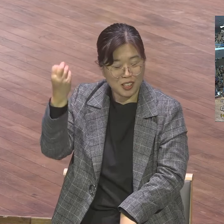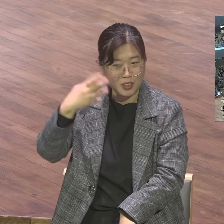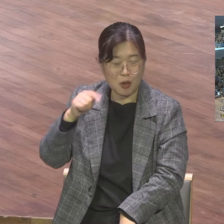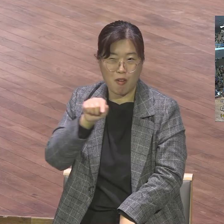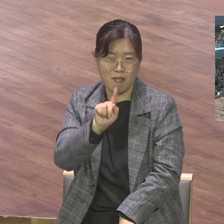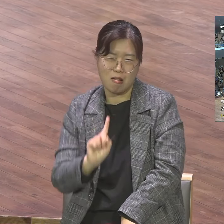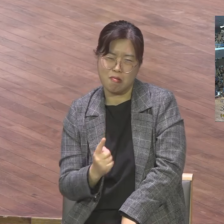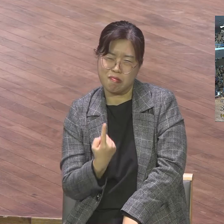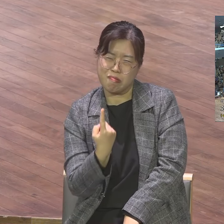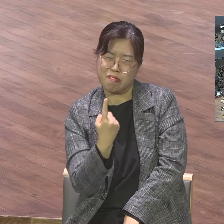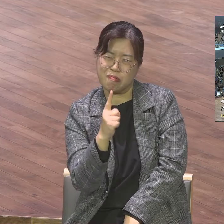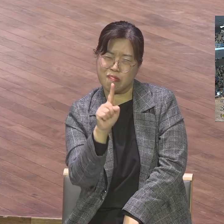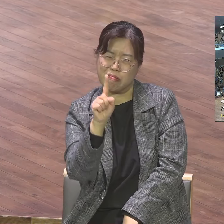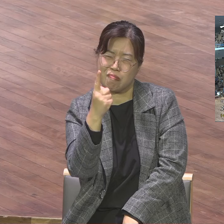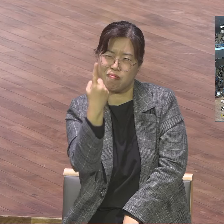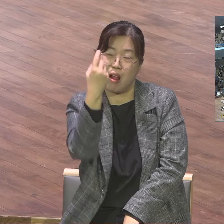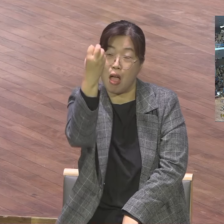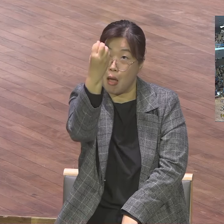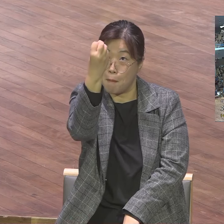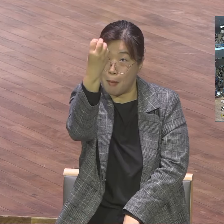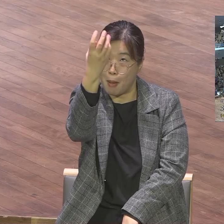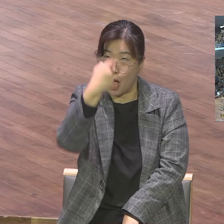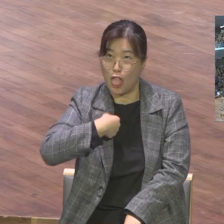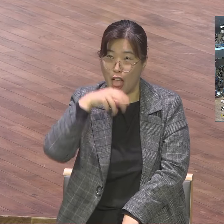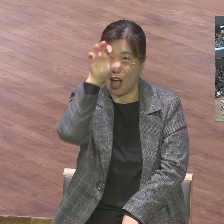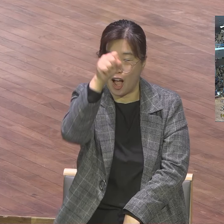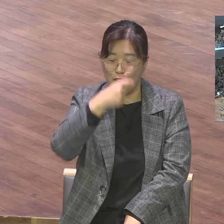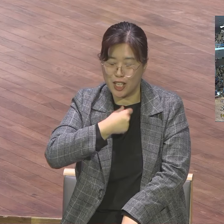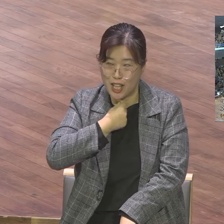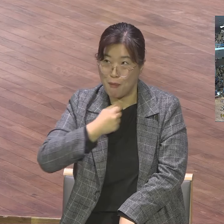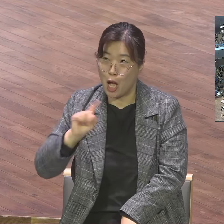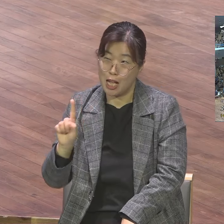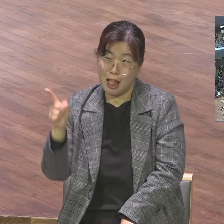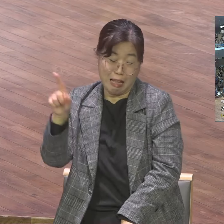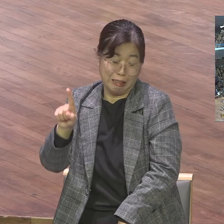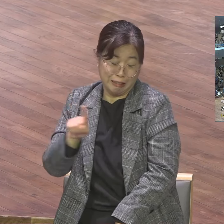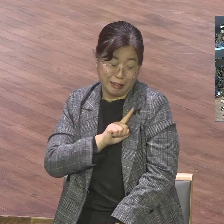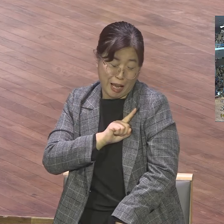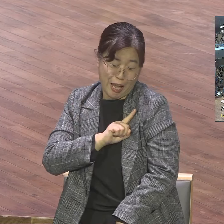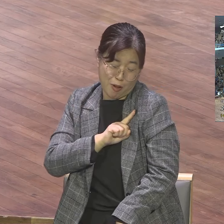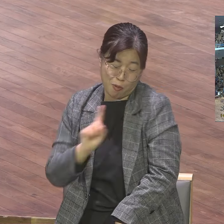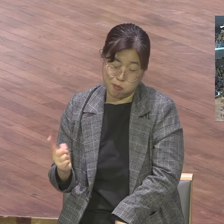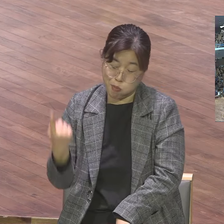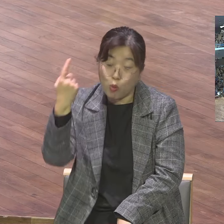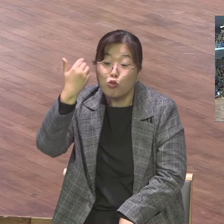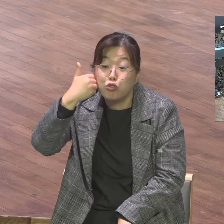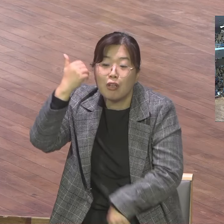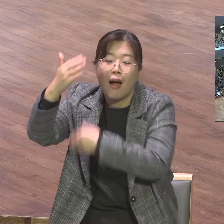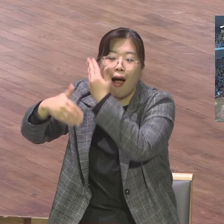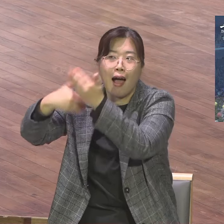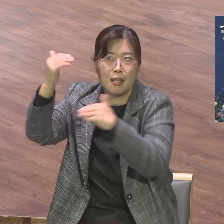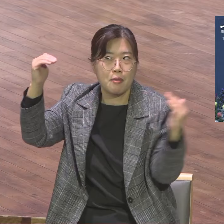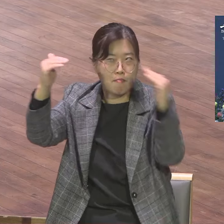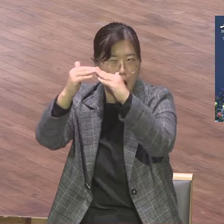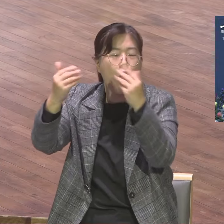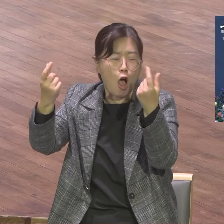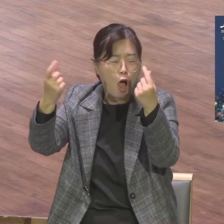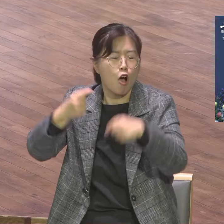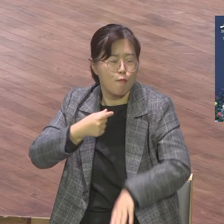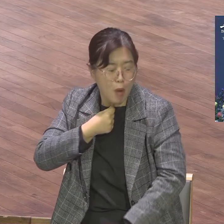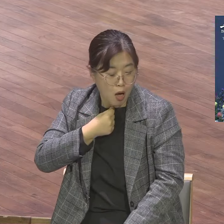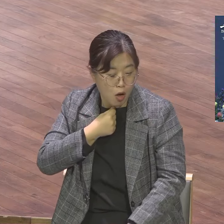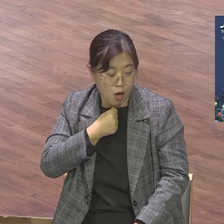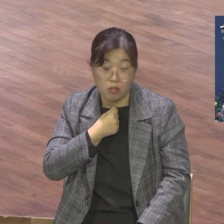산이 앉으리라. 가장 높은 구름이 올라가 지극히 높은 이와 같아지리라. 자, 에스겔 28장 10절에